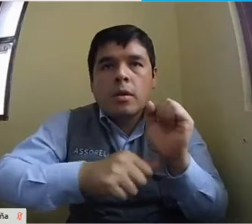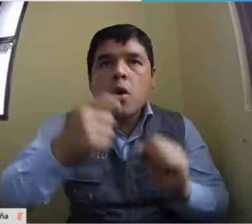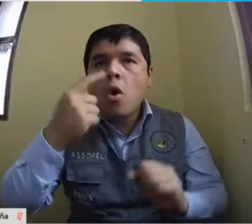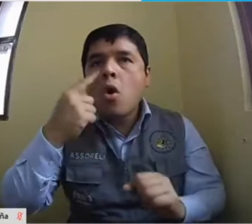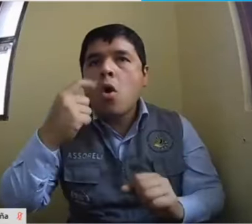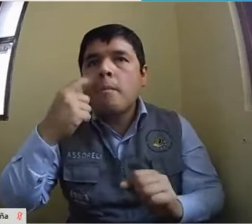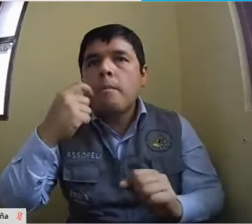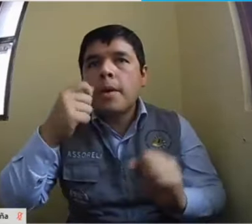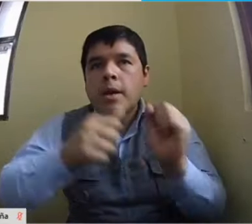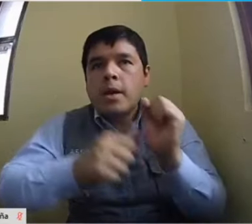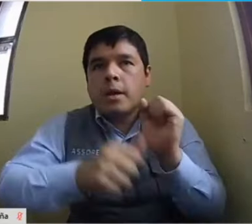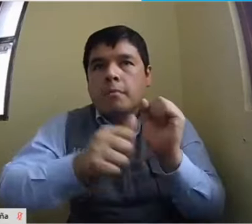Hermana, hermano.